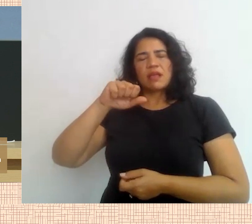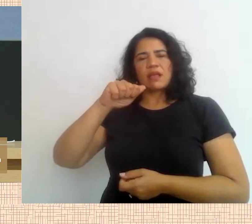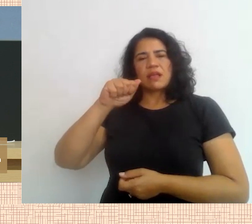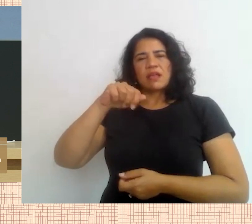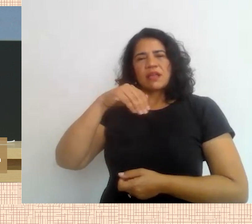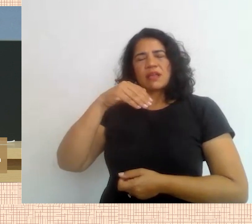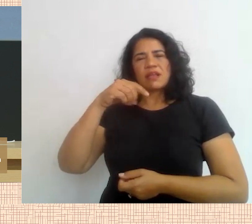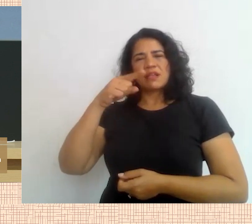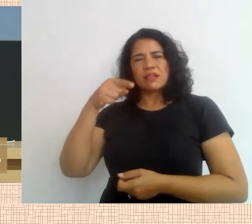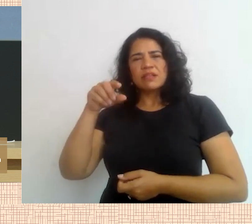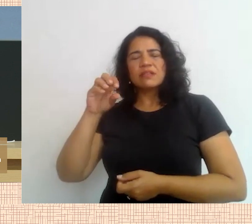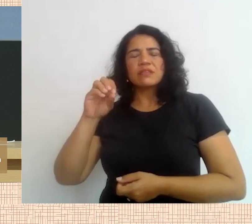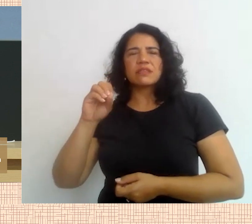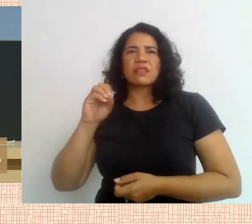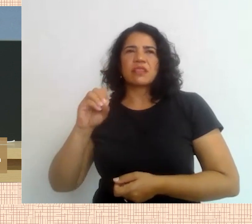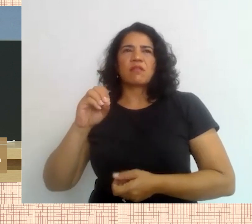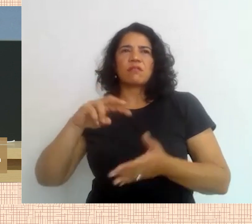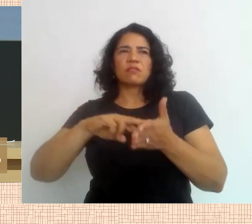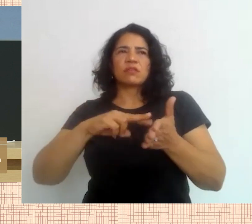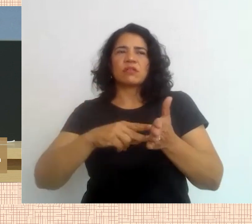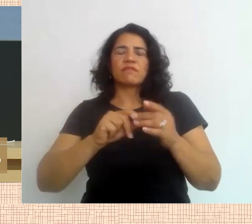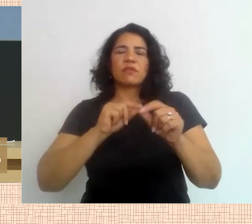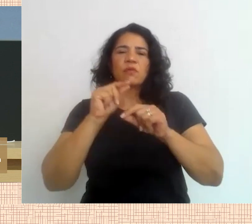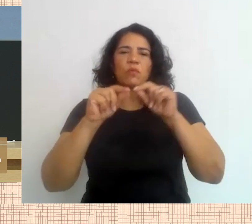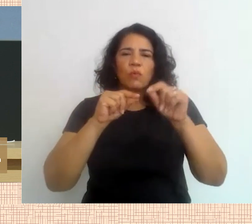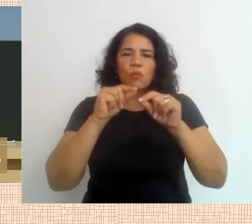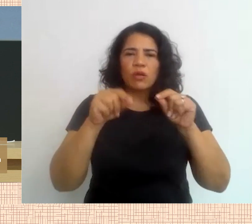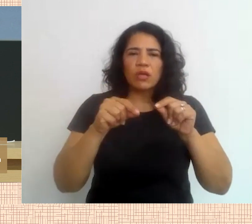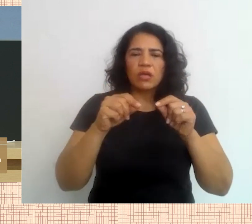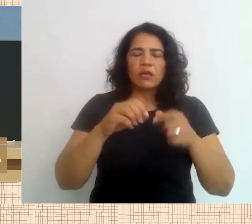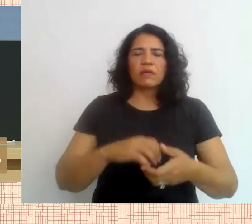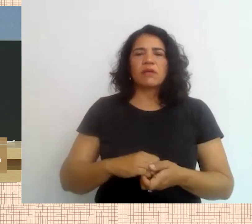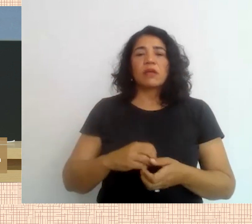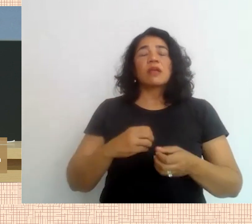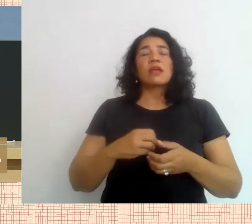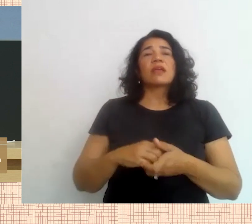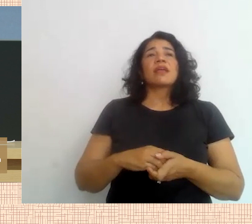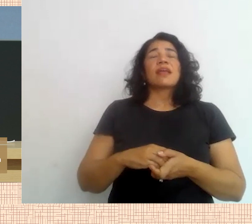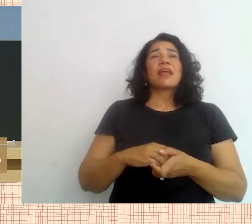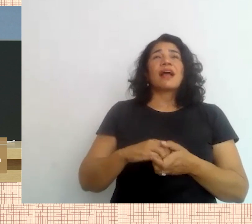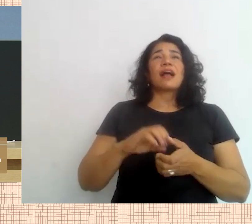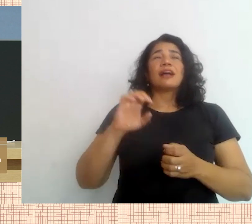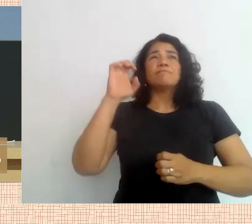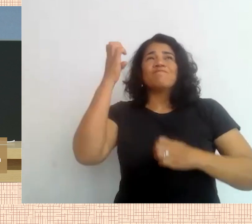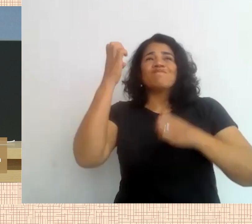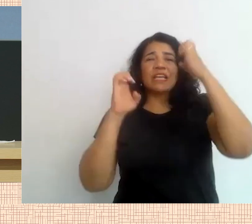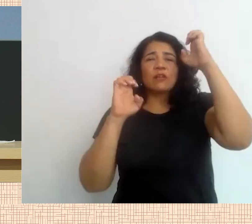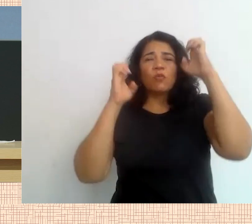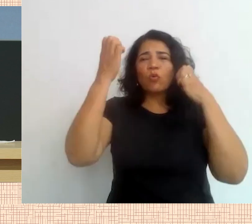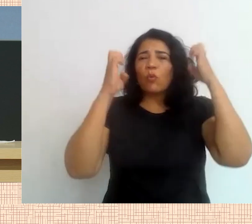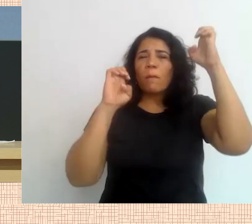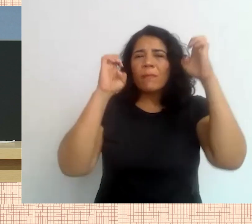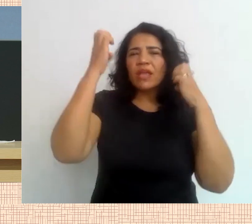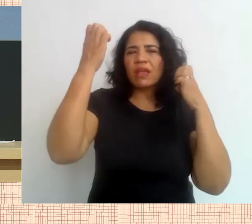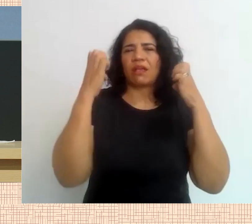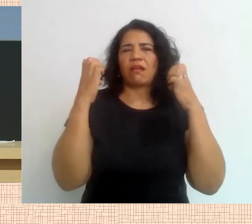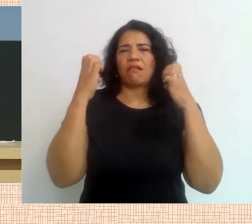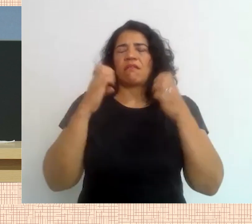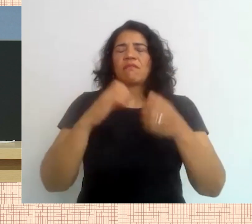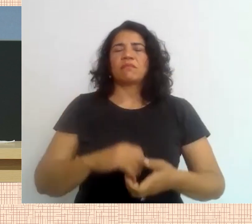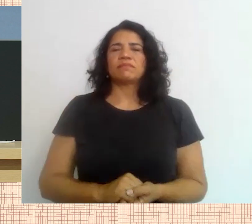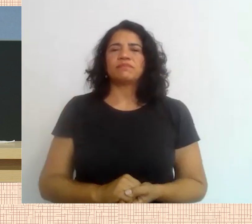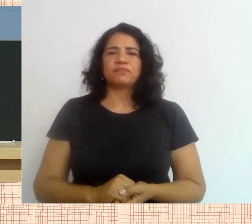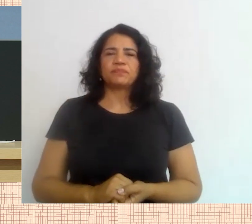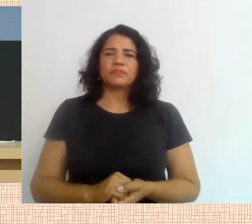é o mordomado da graça de Deus. Deus tem uma dispensa muito grande